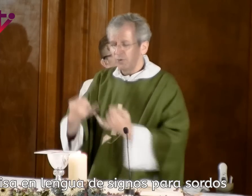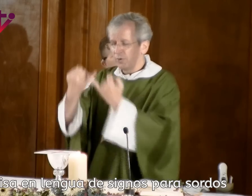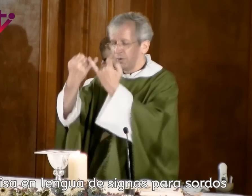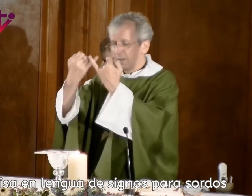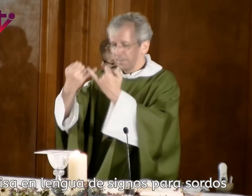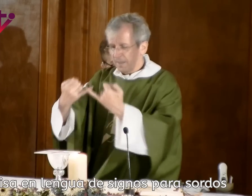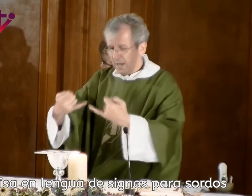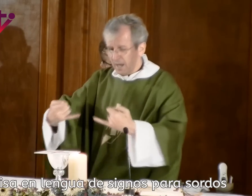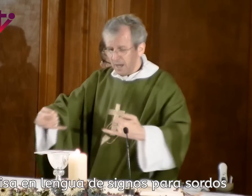mundo,